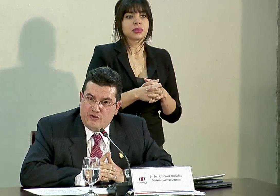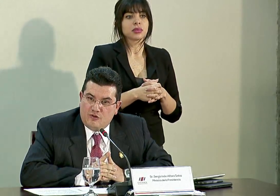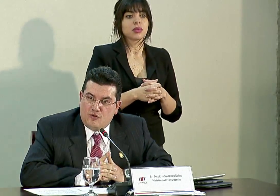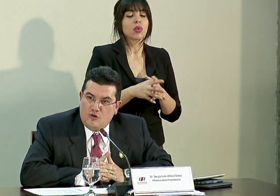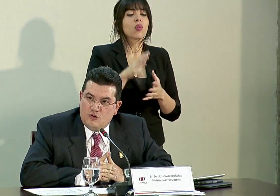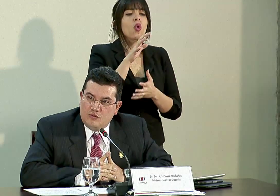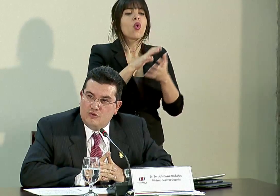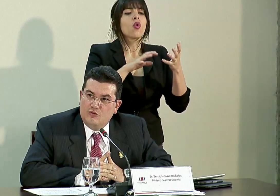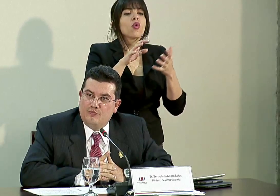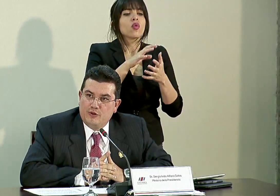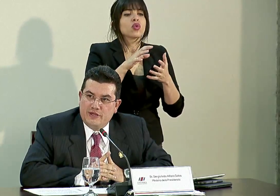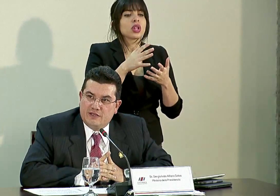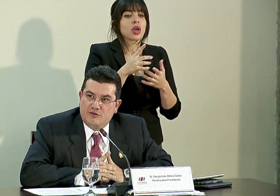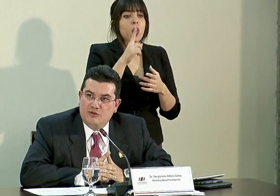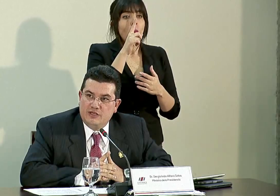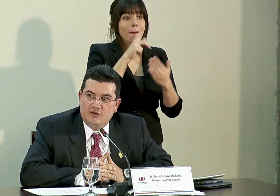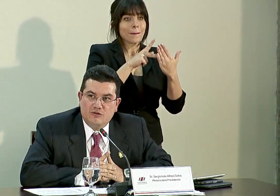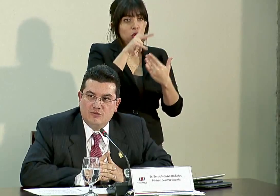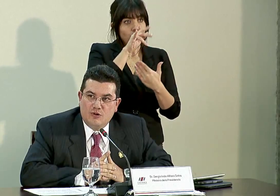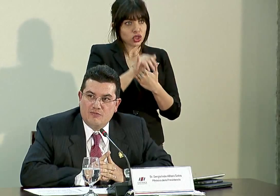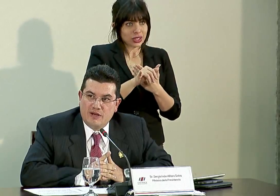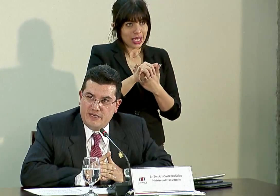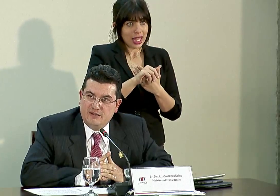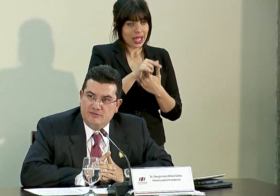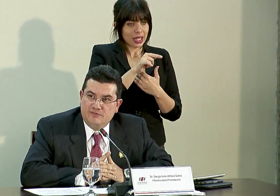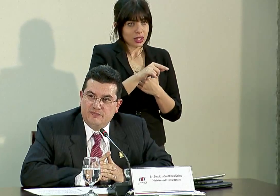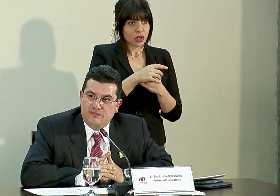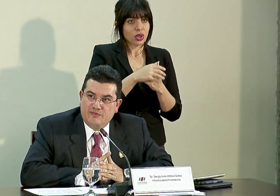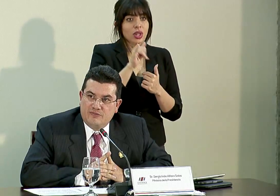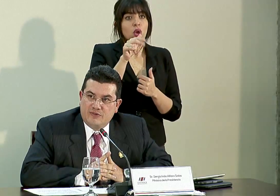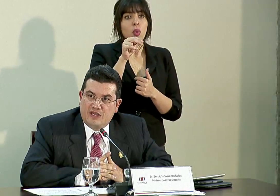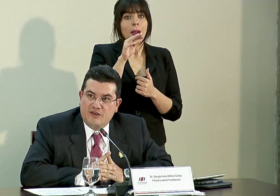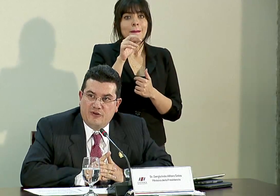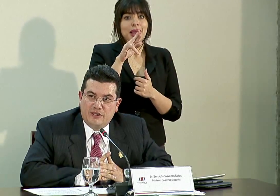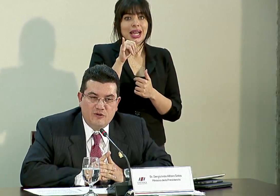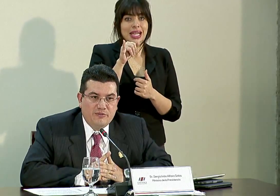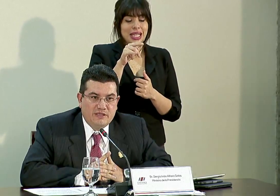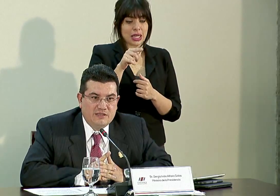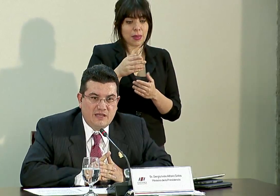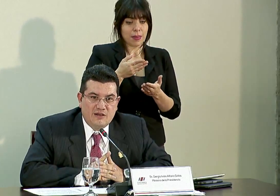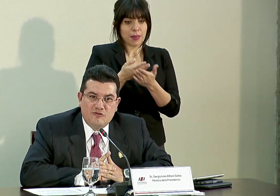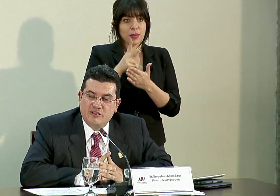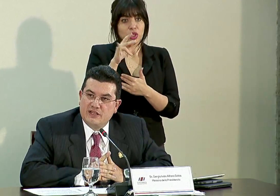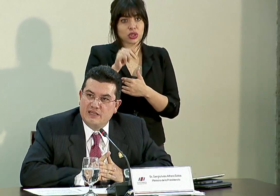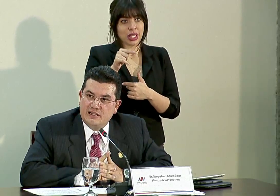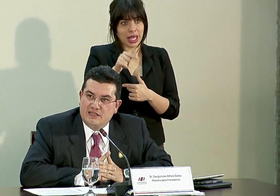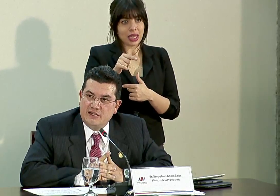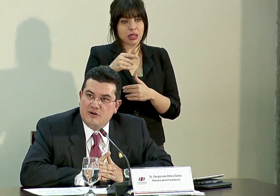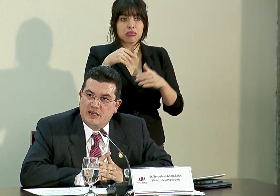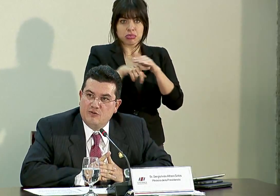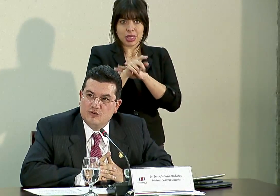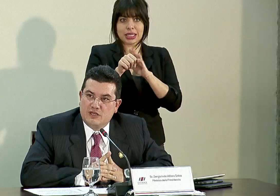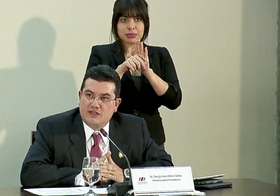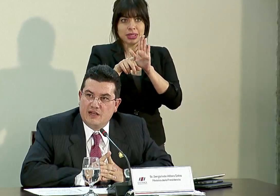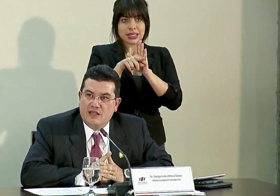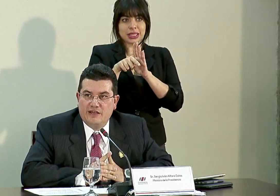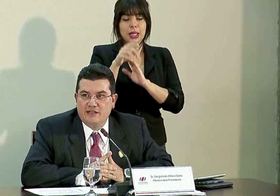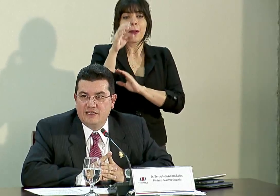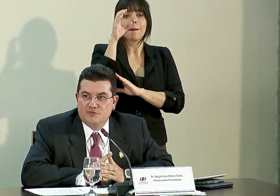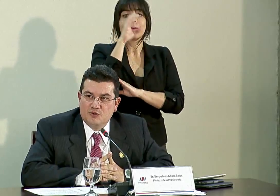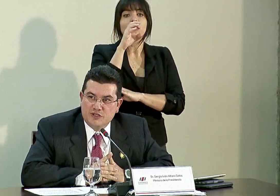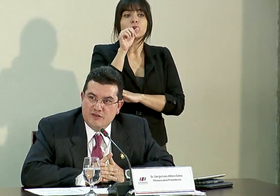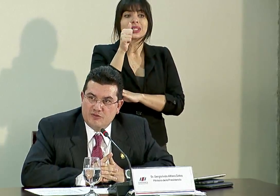confundido con un proyecto de don Juan Marín que efectivamente está en la corriente legislativa que busca